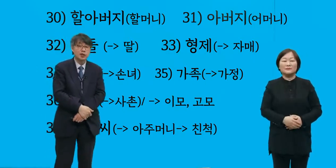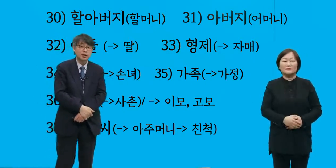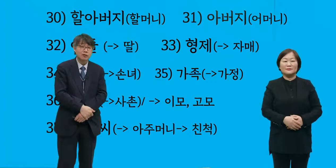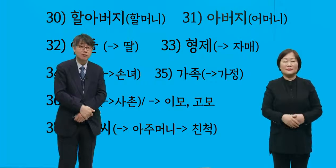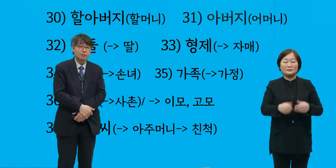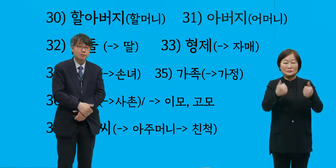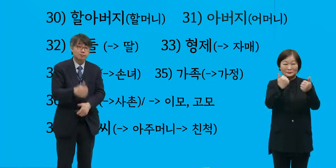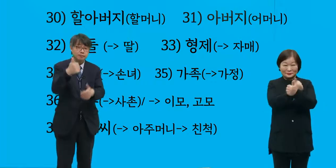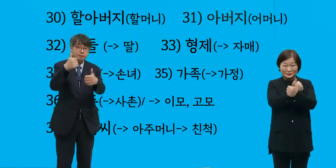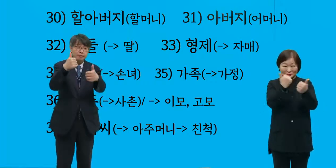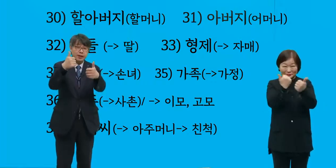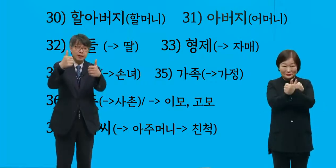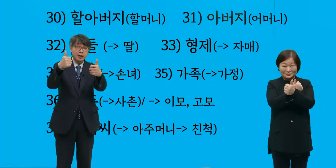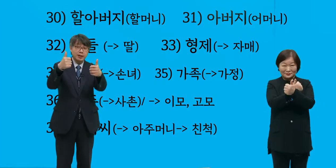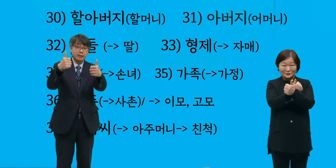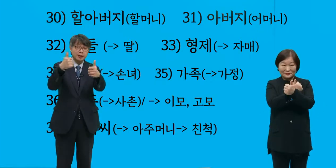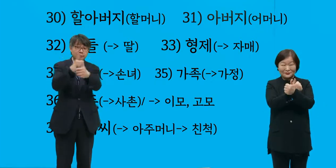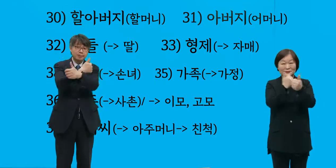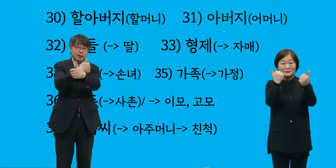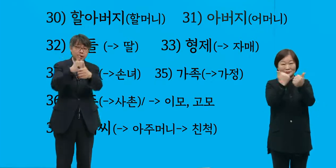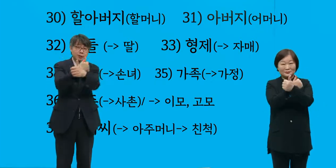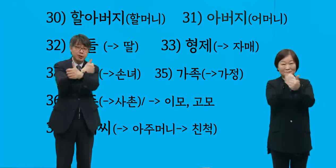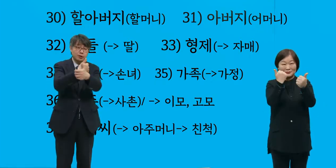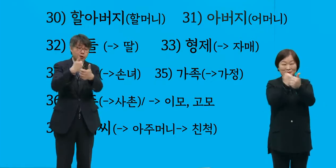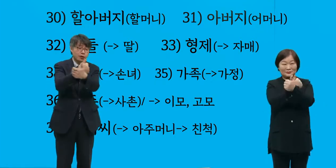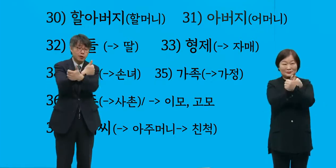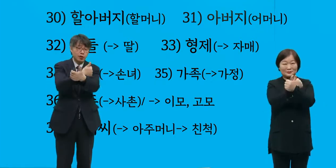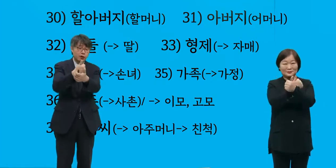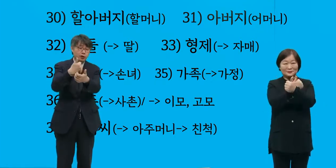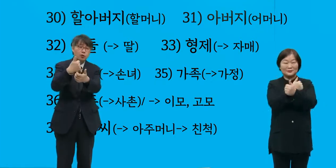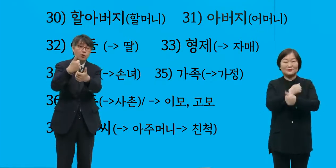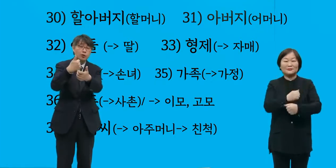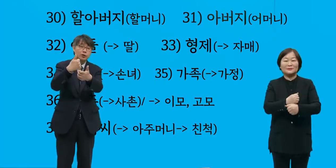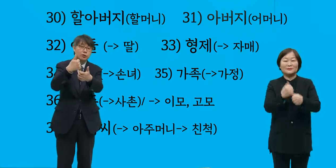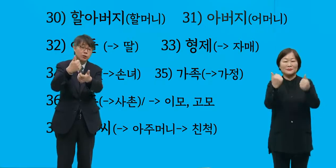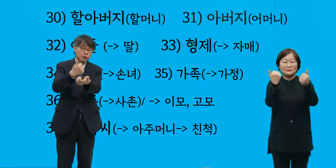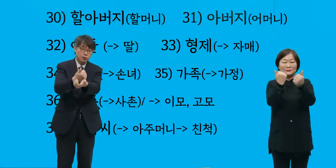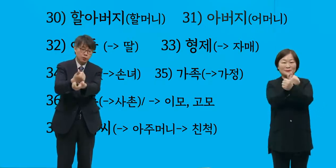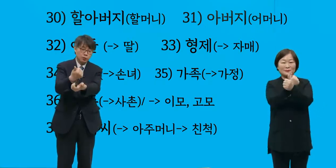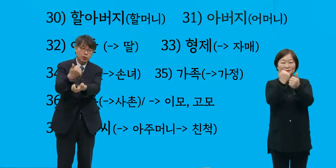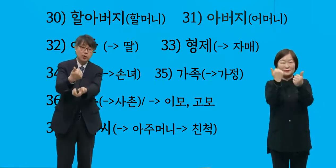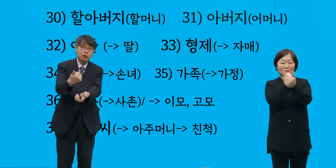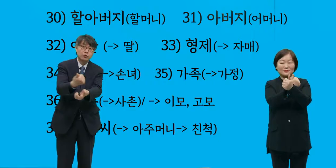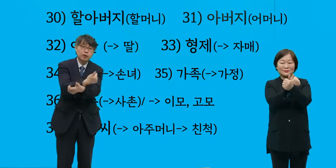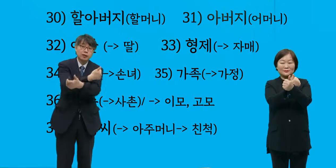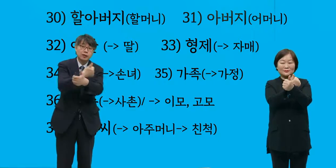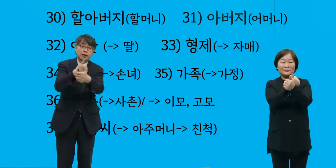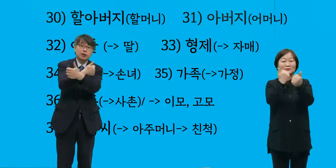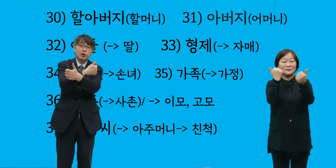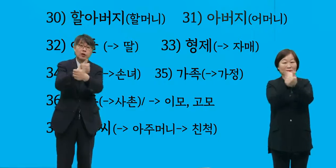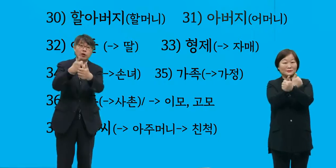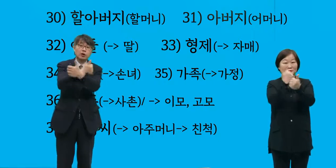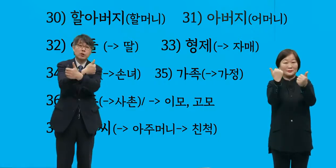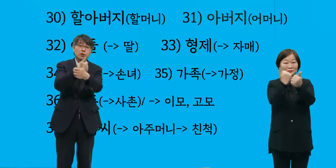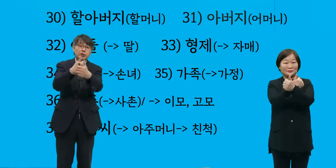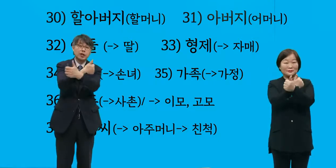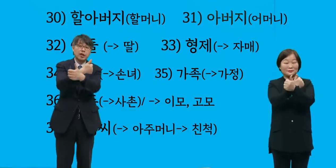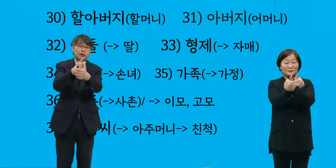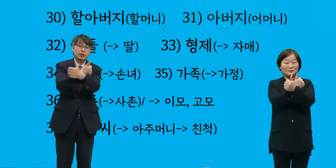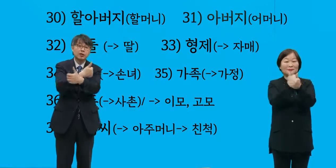할까요? 남자가 있습니다. 이렇게 손목에 있는 쪽을 이렇게 탁탁 얽히면서 이렇게 가는 거예요.